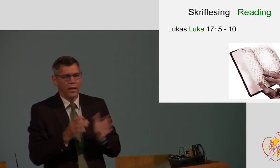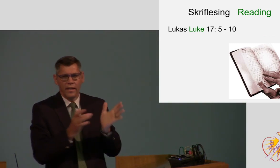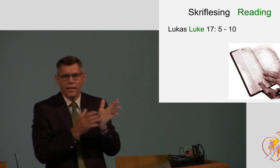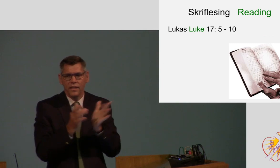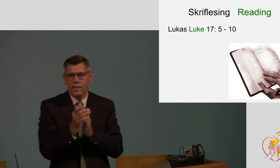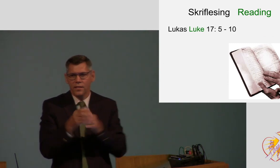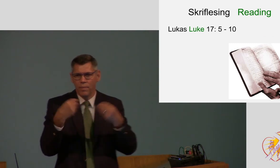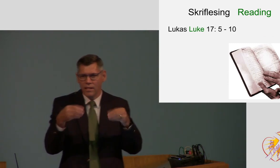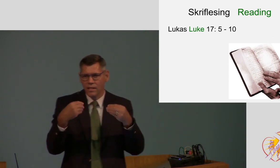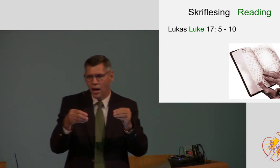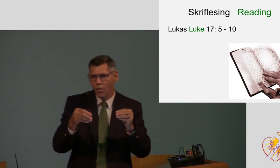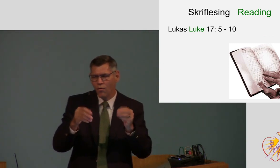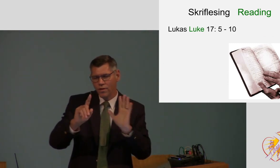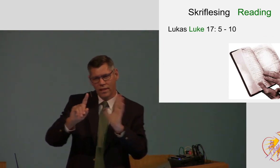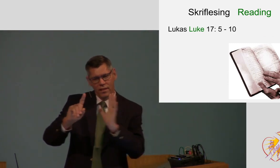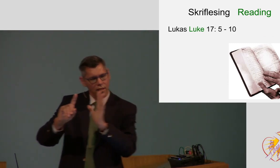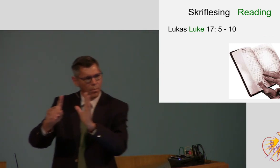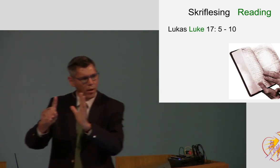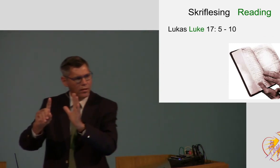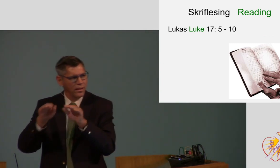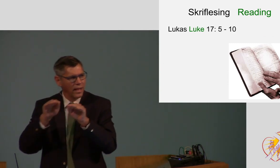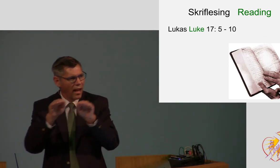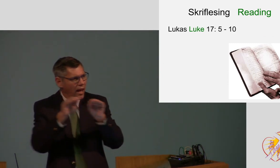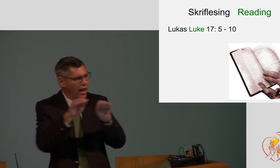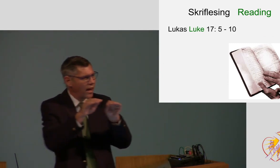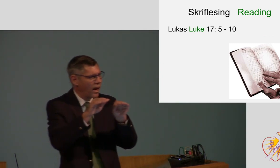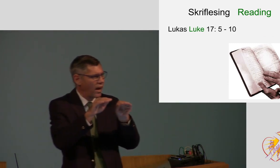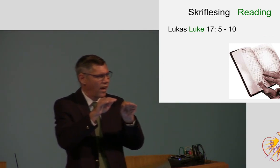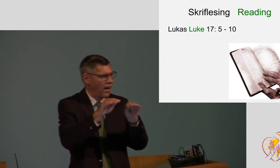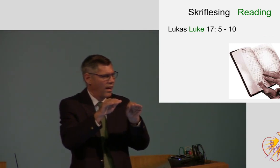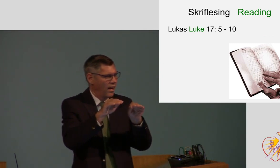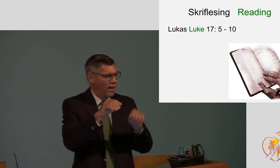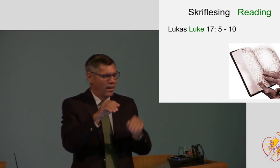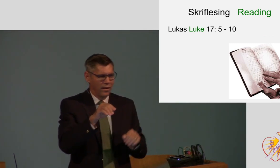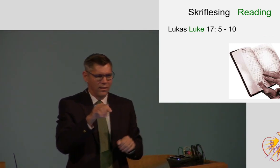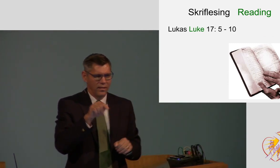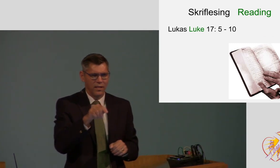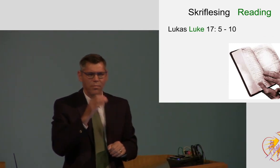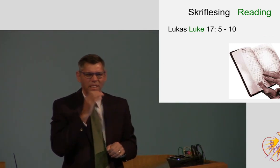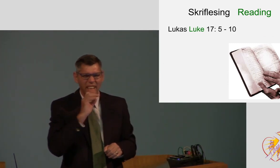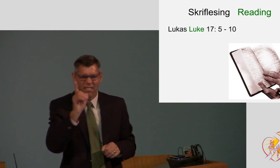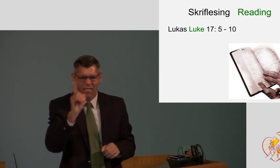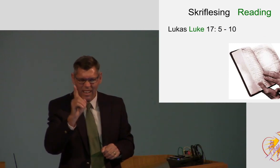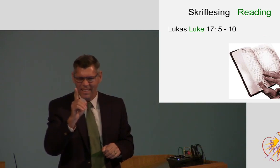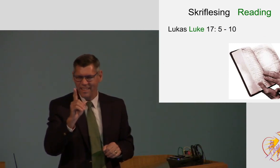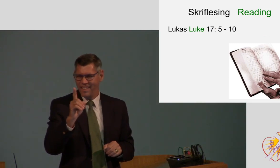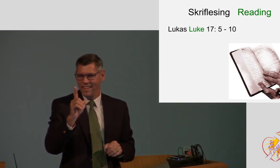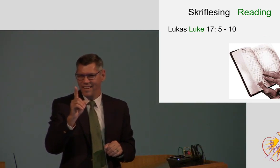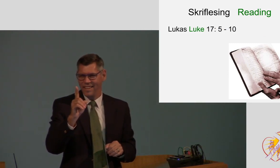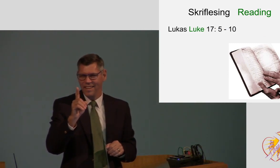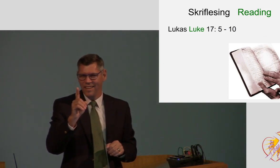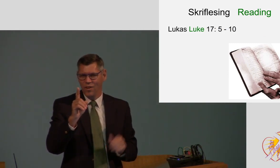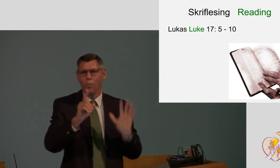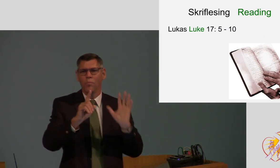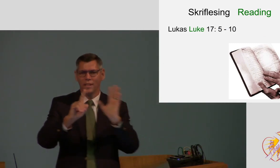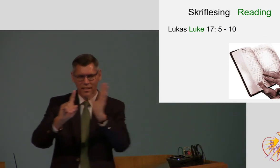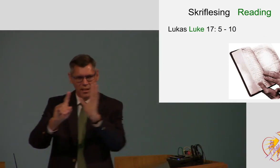Jesus besig om vir sy disippels te leer, dit beteken wat om 'n disipel te